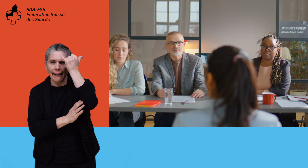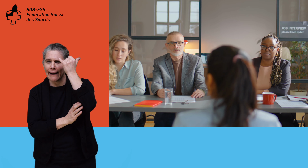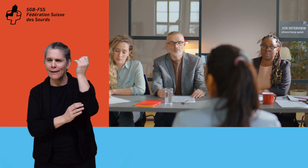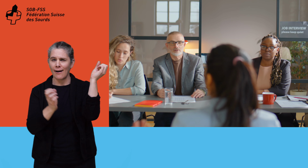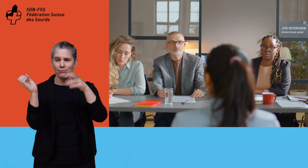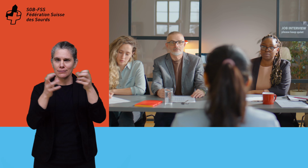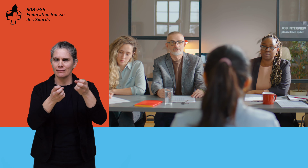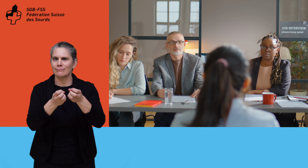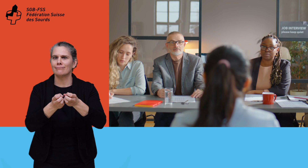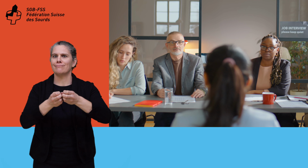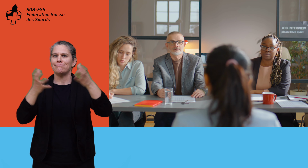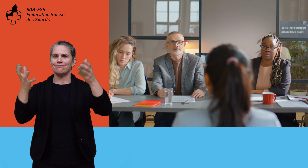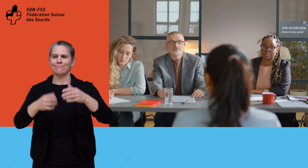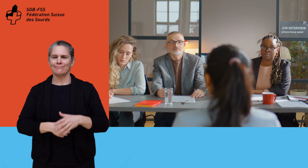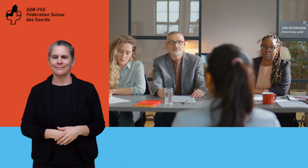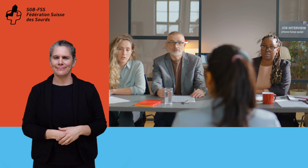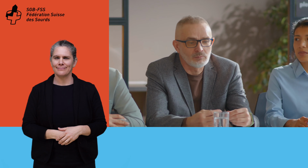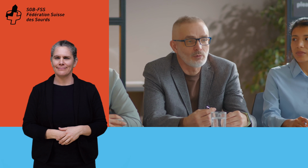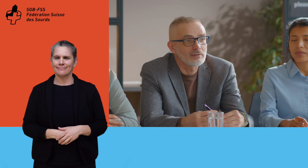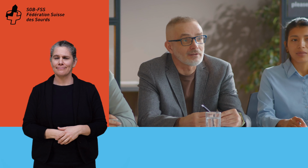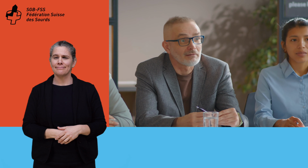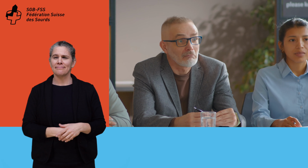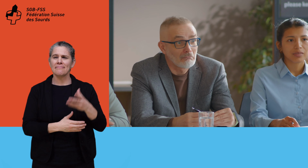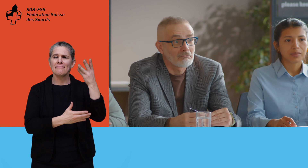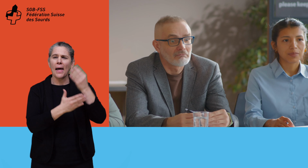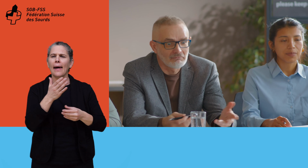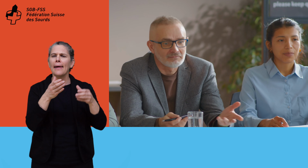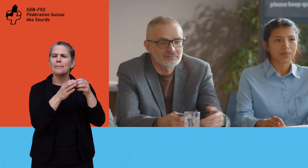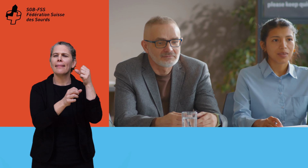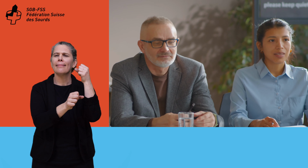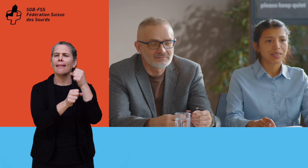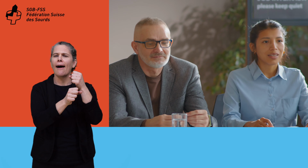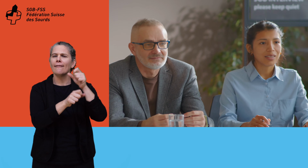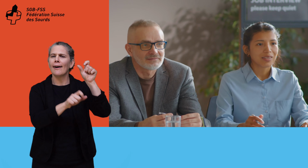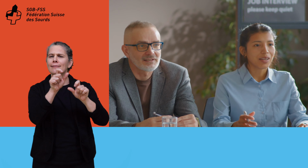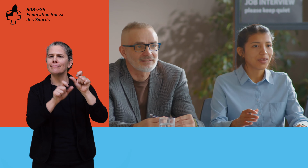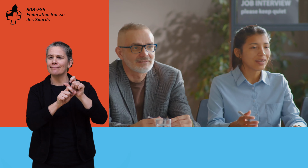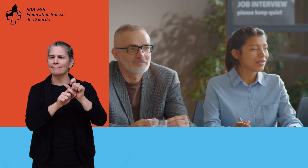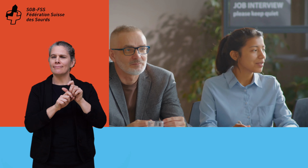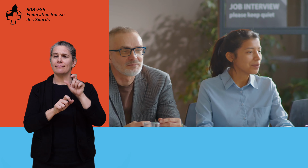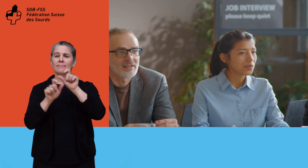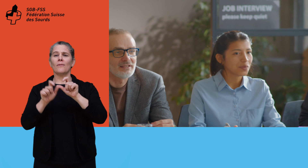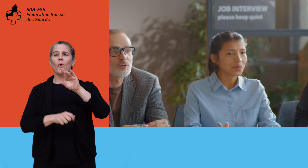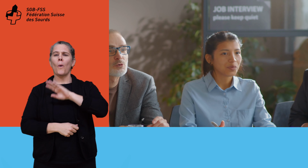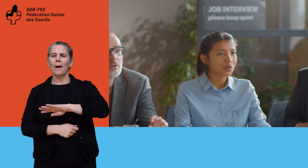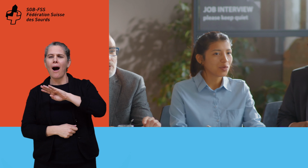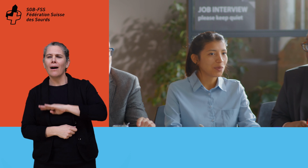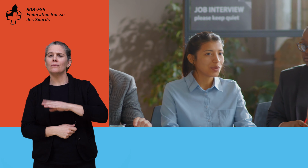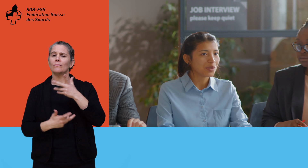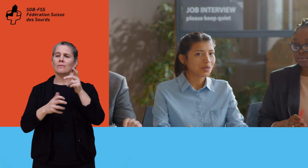autres, se compléter mutuellement et créer ainsi un espace pour de nouvelles idées. Il